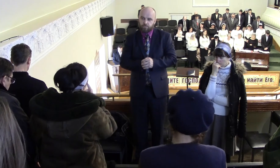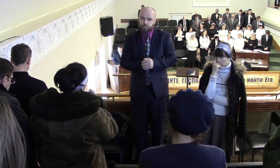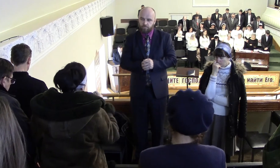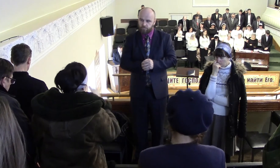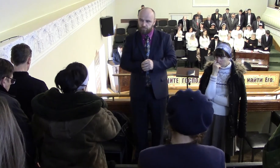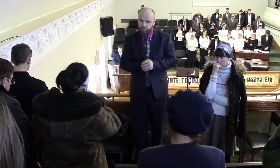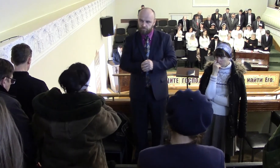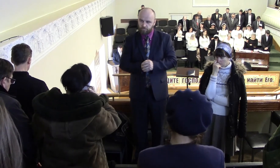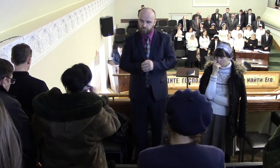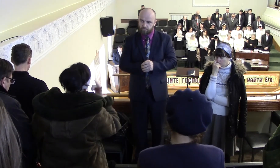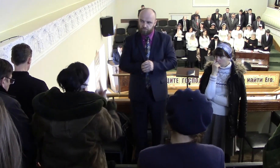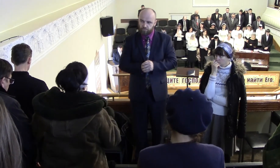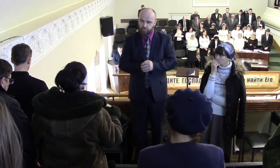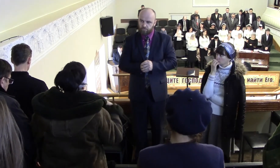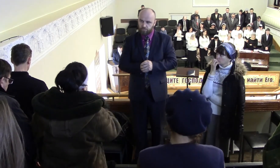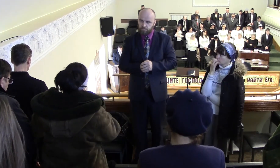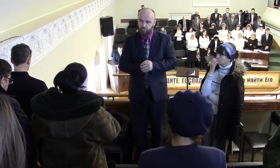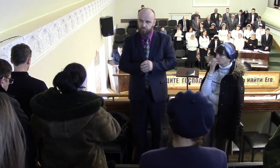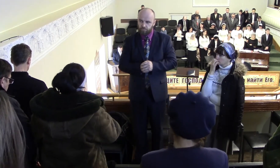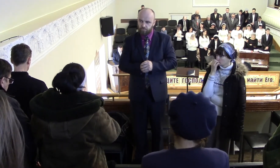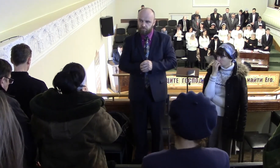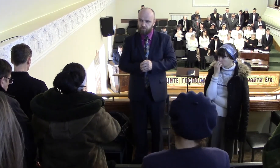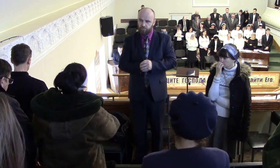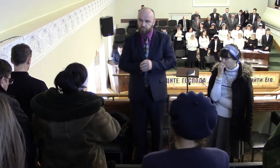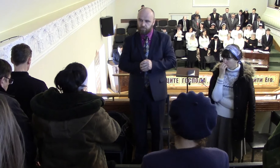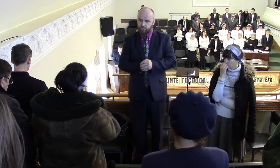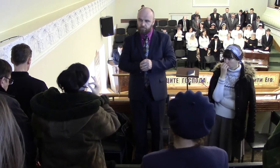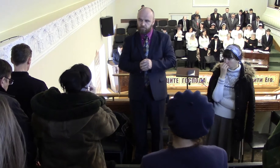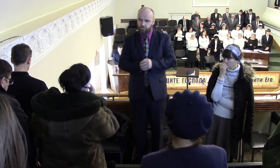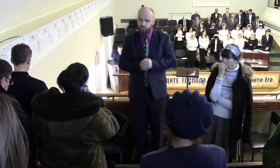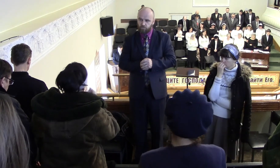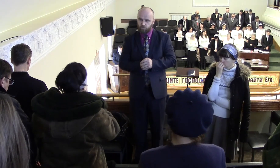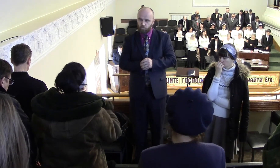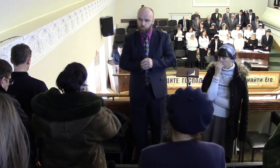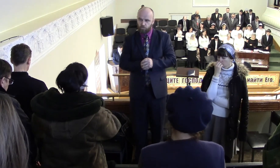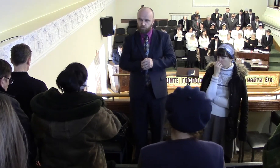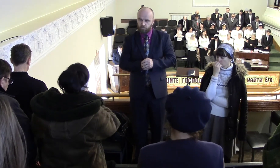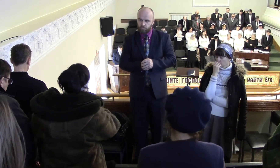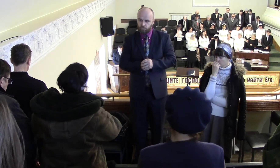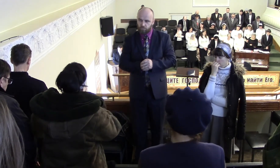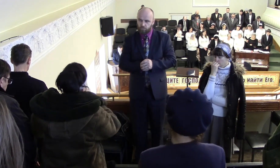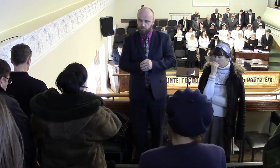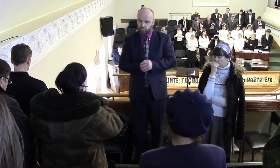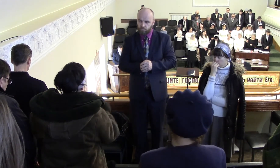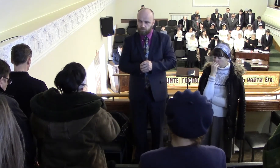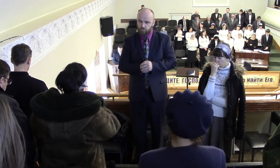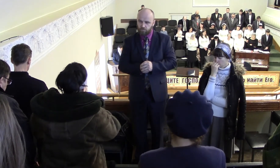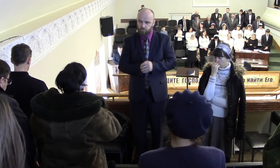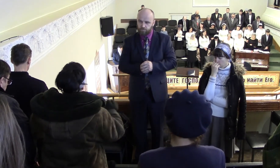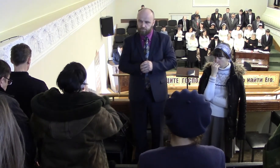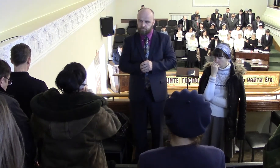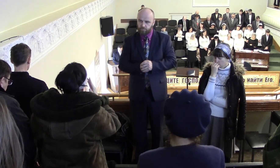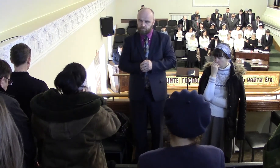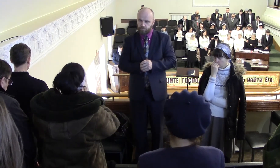Ты спас нас и возродил нас. Мы благодарны за эту привилегию, которую Ты даешь нам в Иисусе